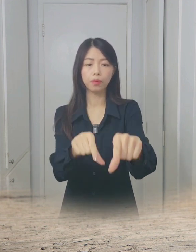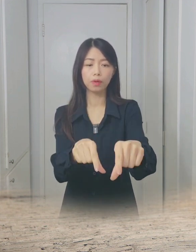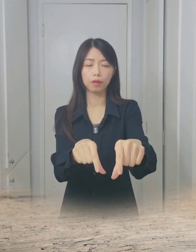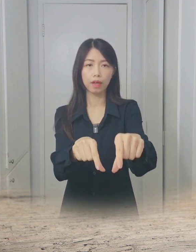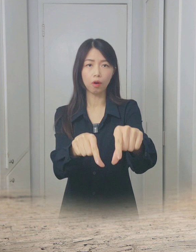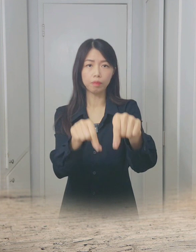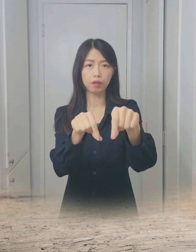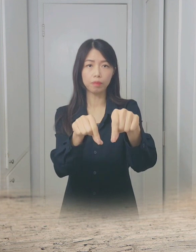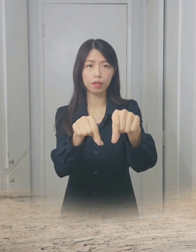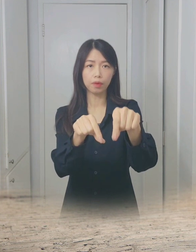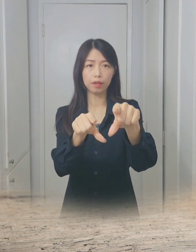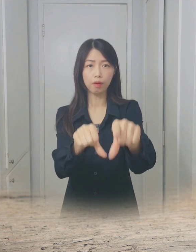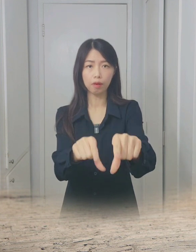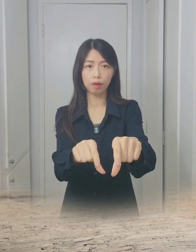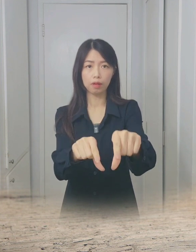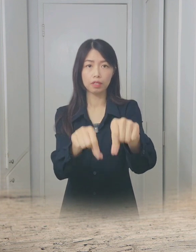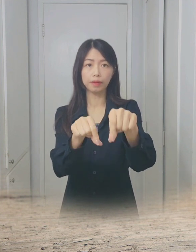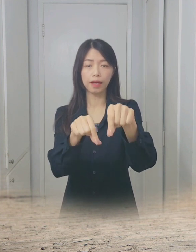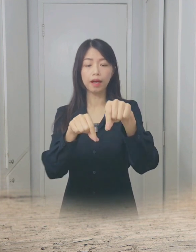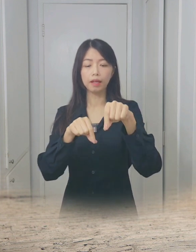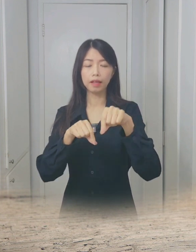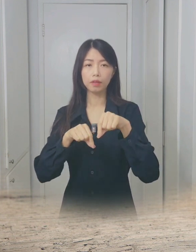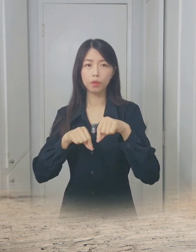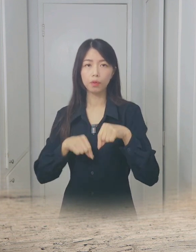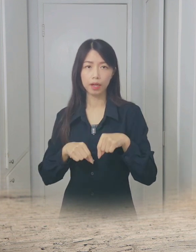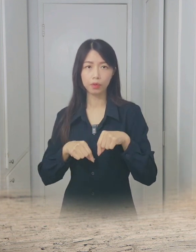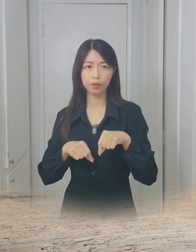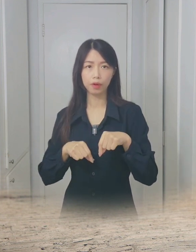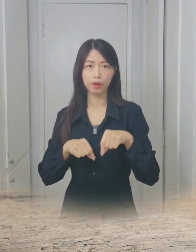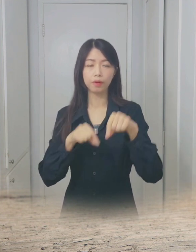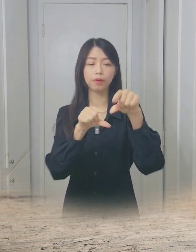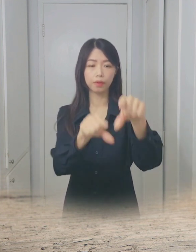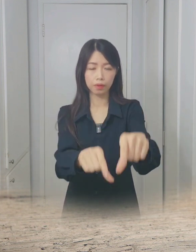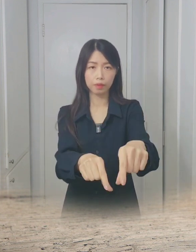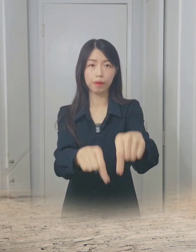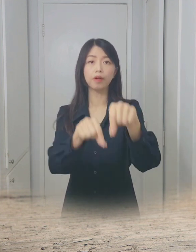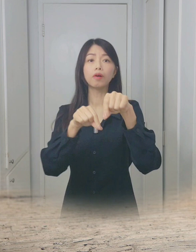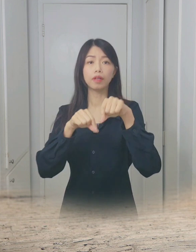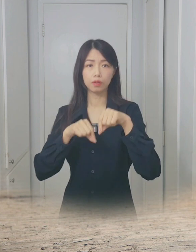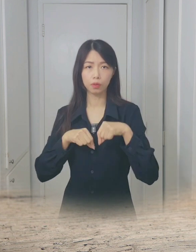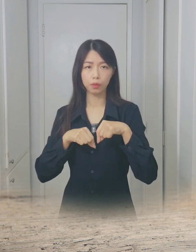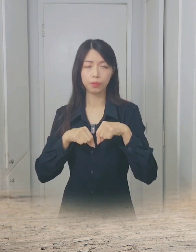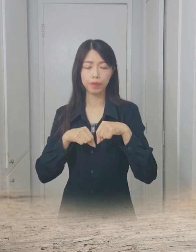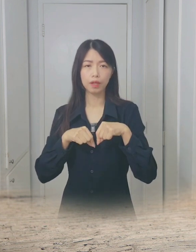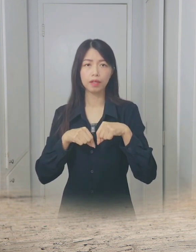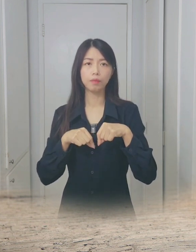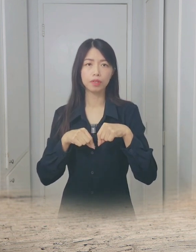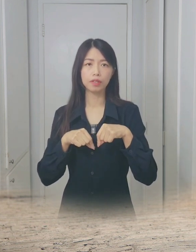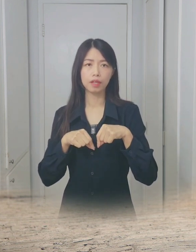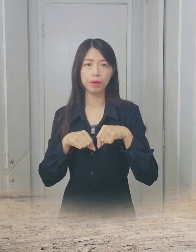생각하고 이렇게 엄지검지를 이용해서 집었다가 내 쪽으로 가져오는 거예요. 집어서 내 쪽으로